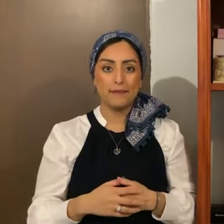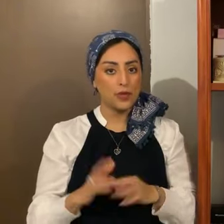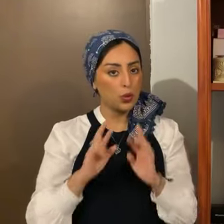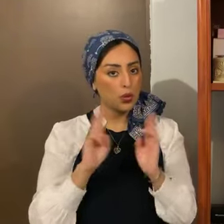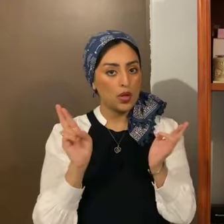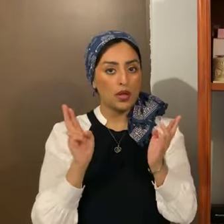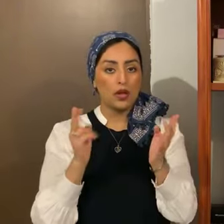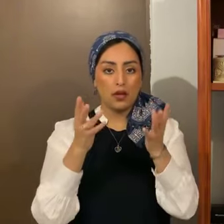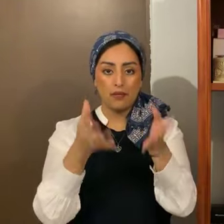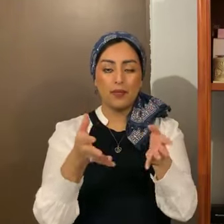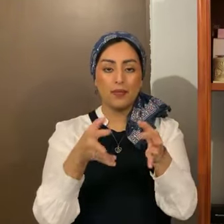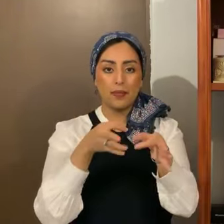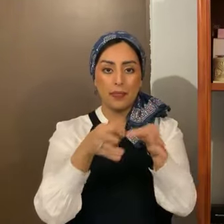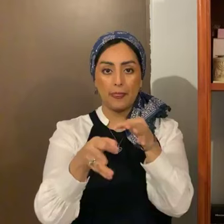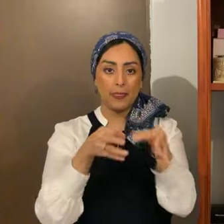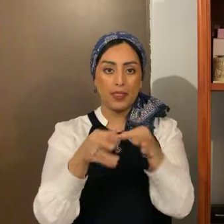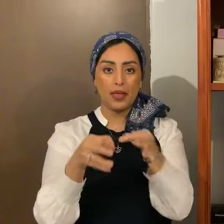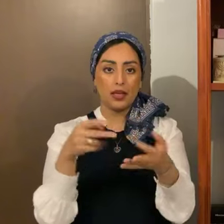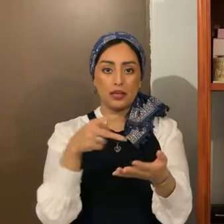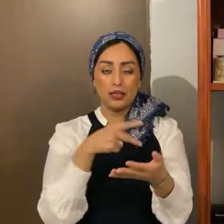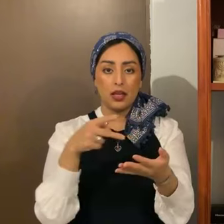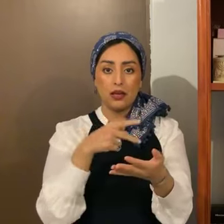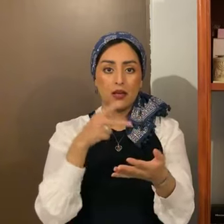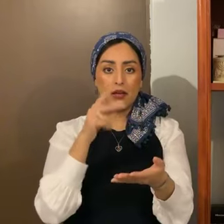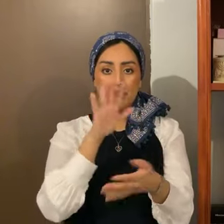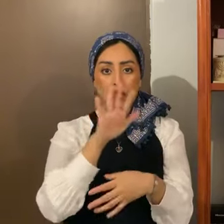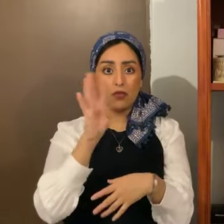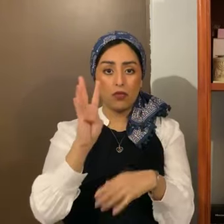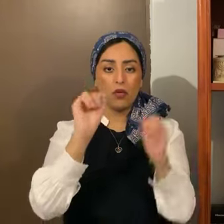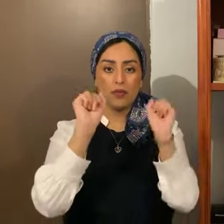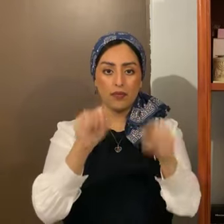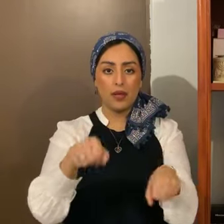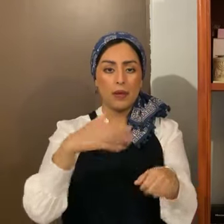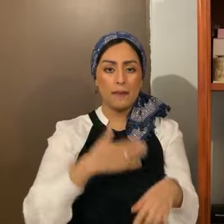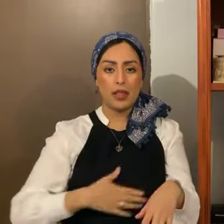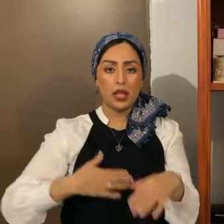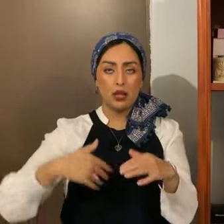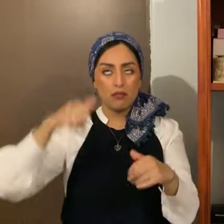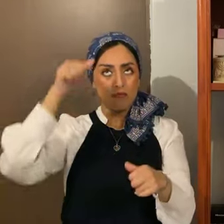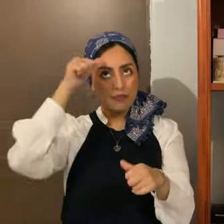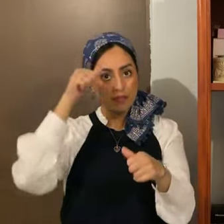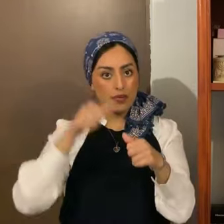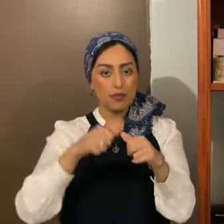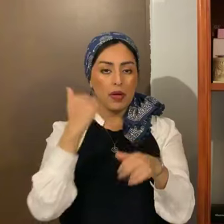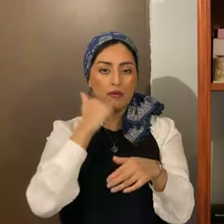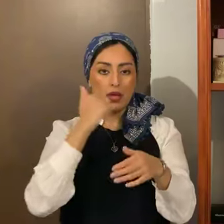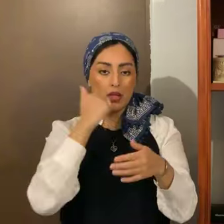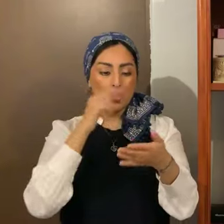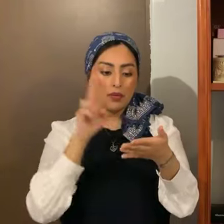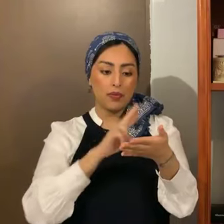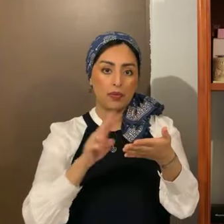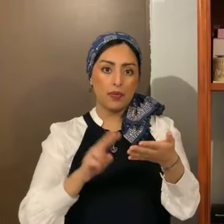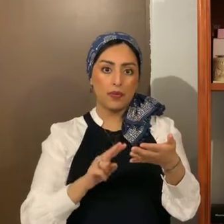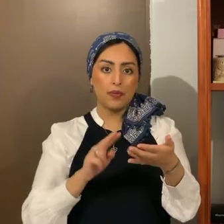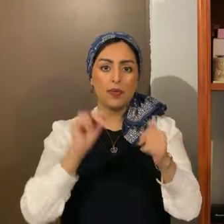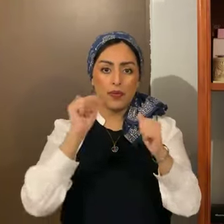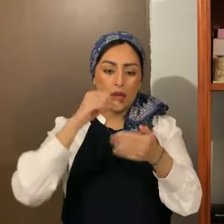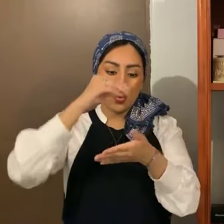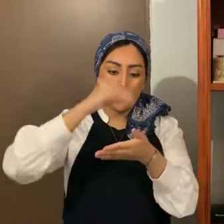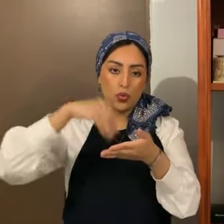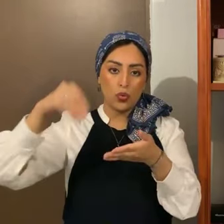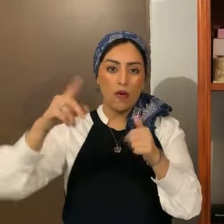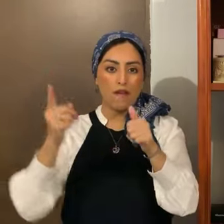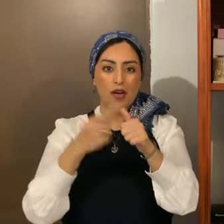tienen ustedes. Es un salmo que te puedes aprender fácilmente de memoria, repasando así, trayendo un papelito